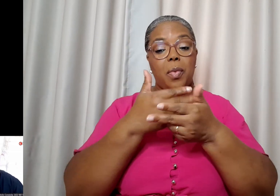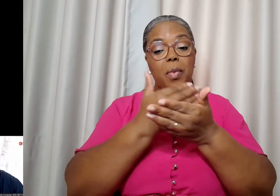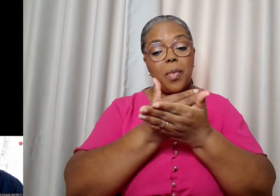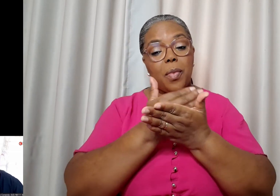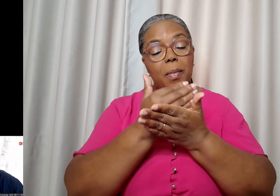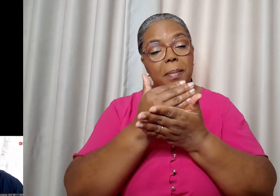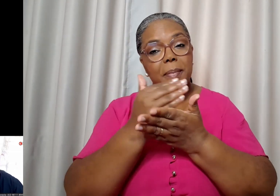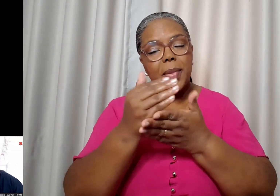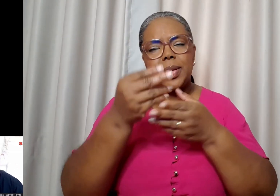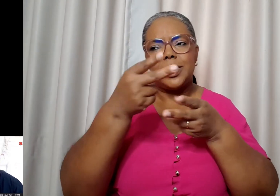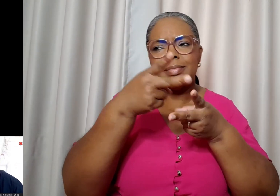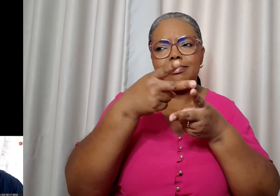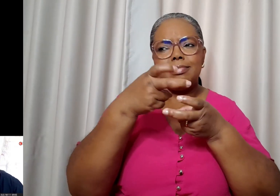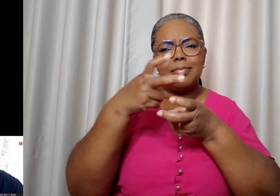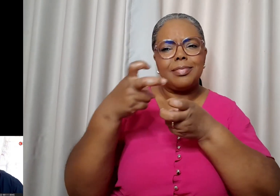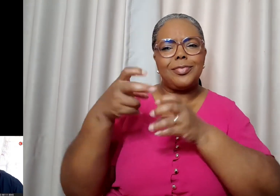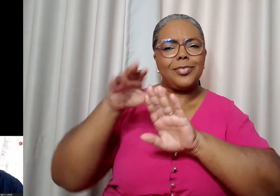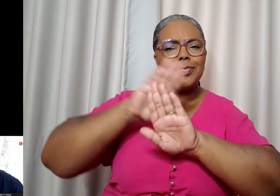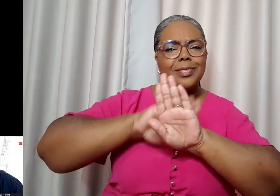diferente.